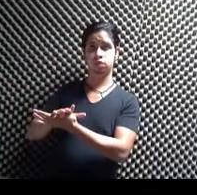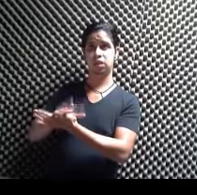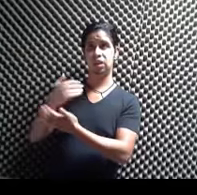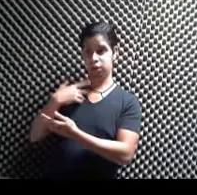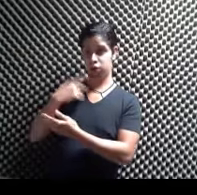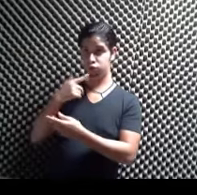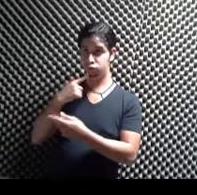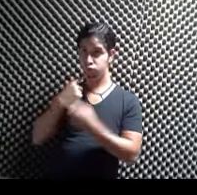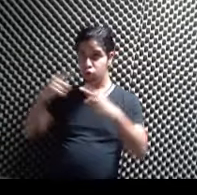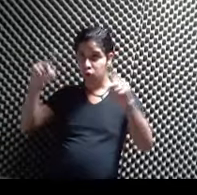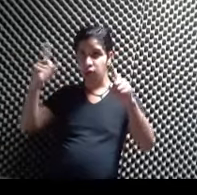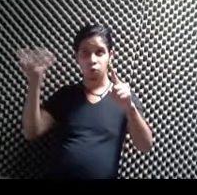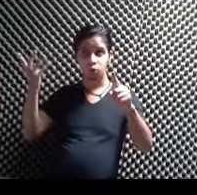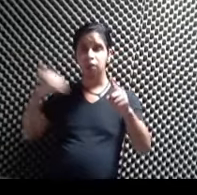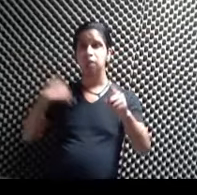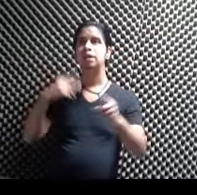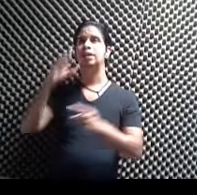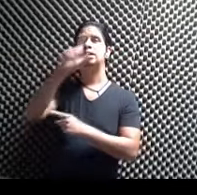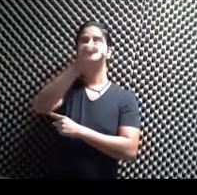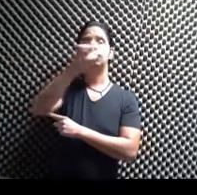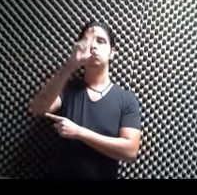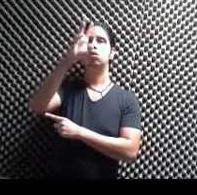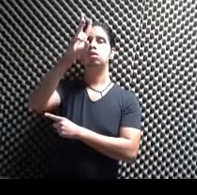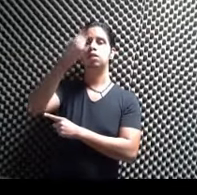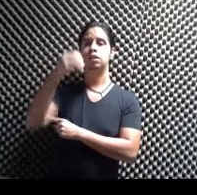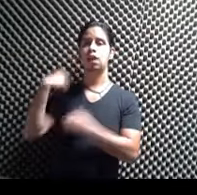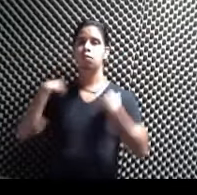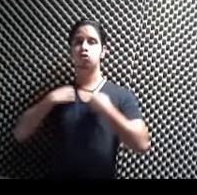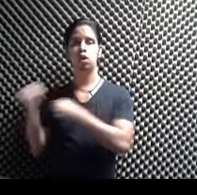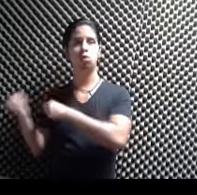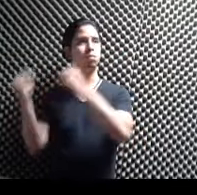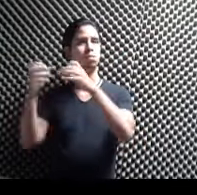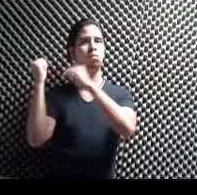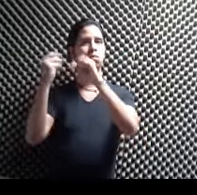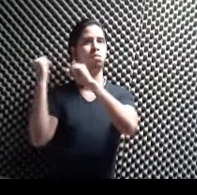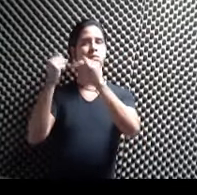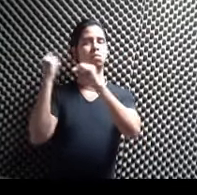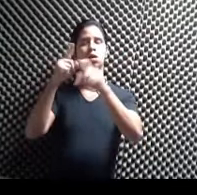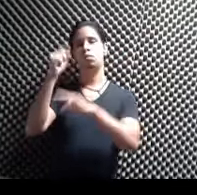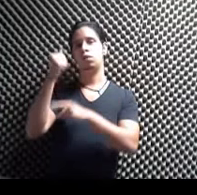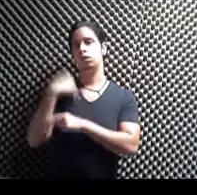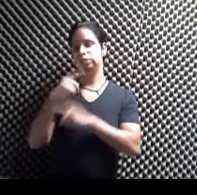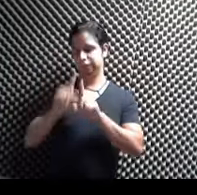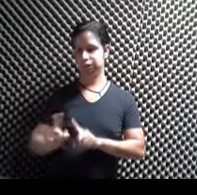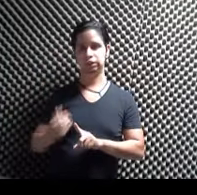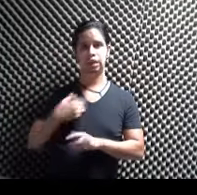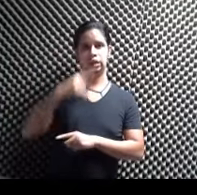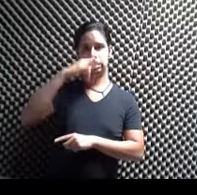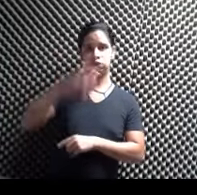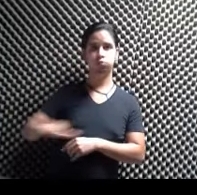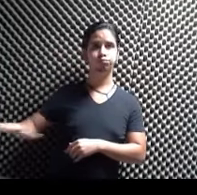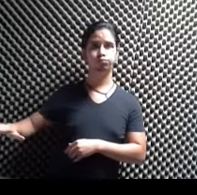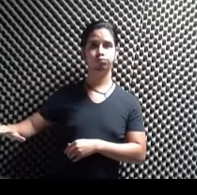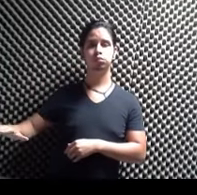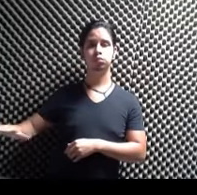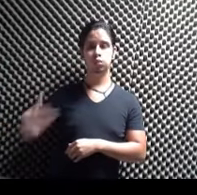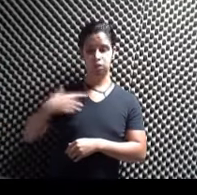160 mochilas. Cuando regresamos, seguí con esa inquietud en mente y empecé a trabajar